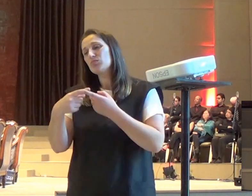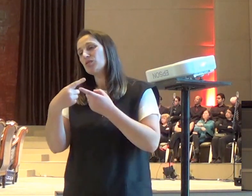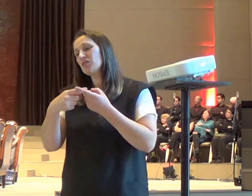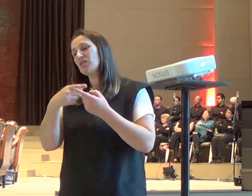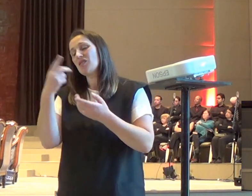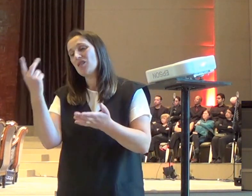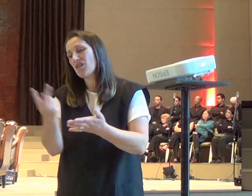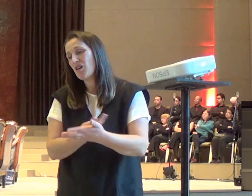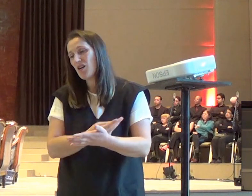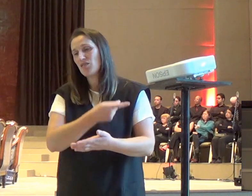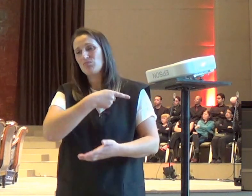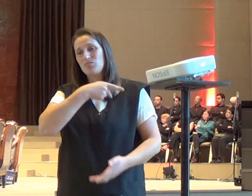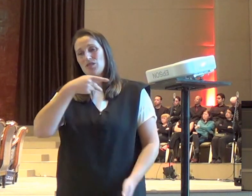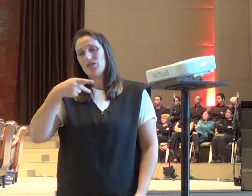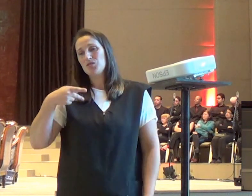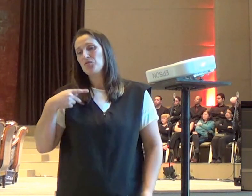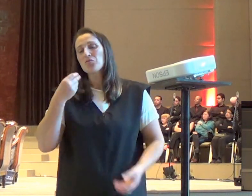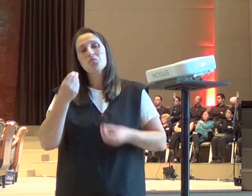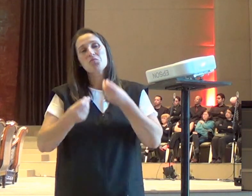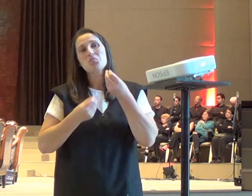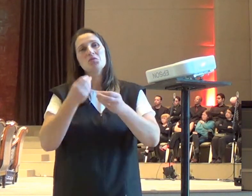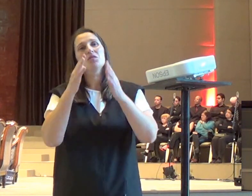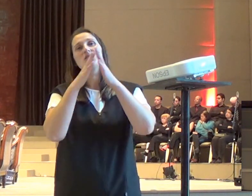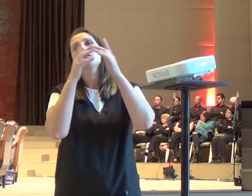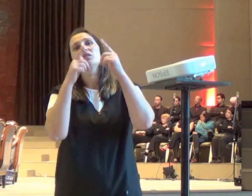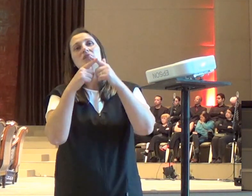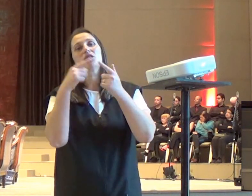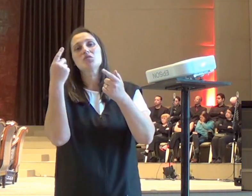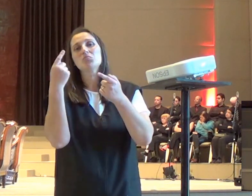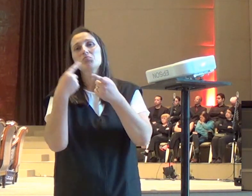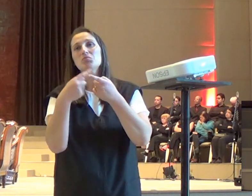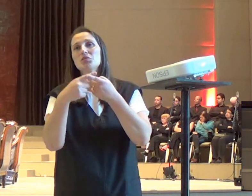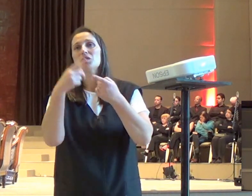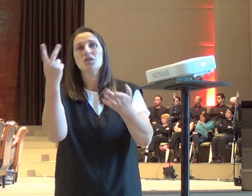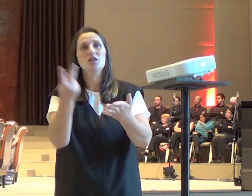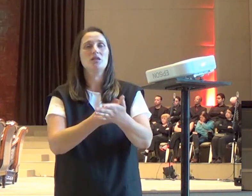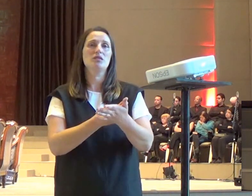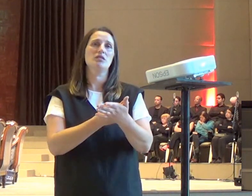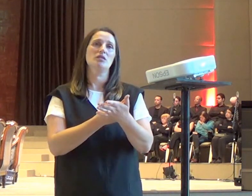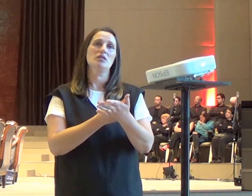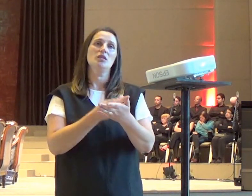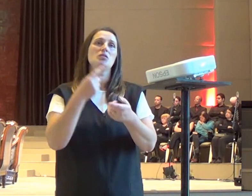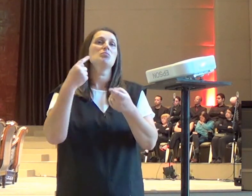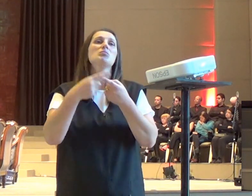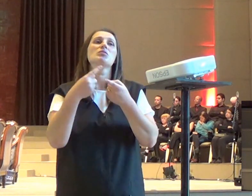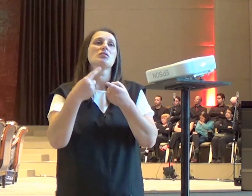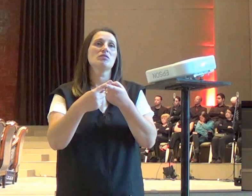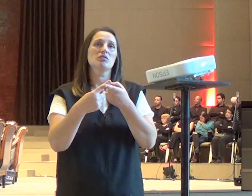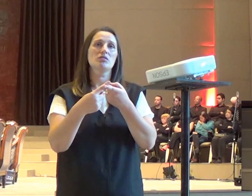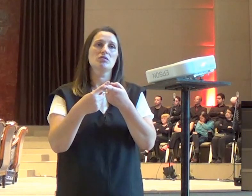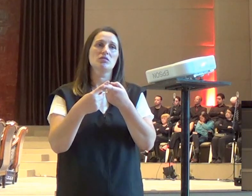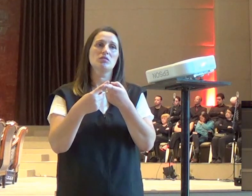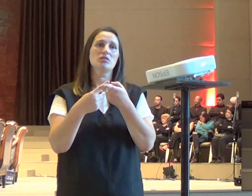no que nós erramos como igreja no que nós temos errado